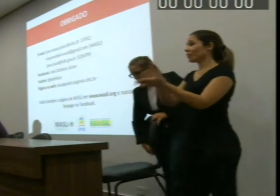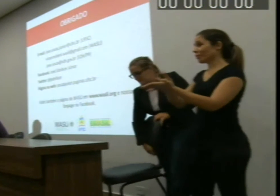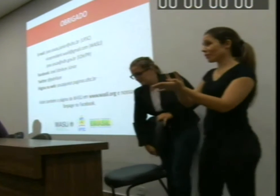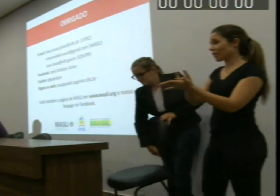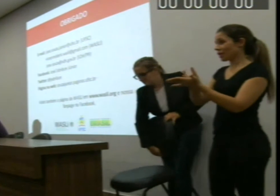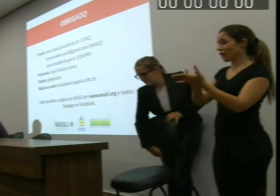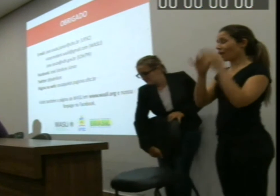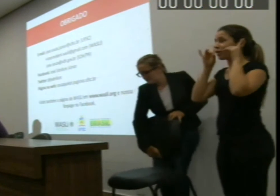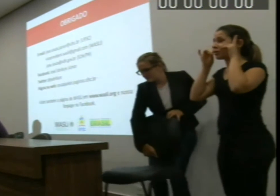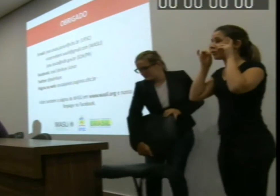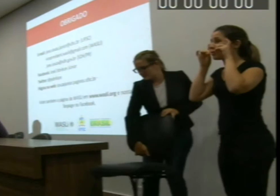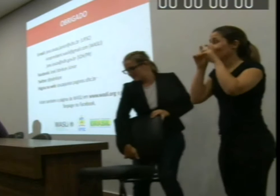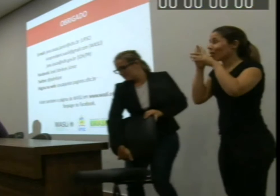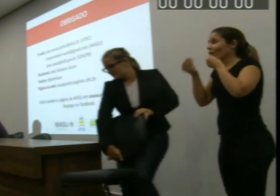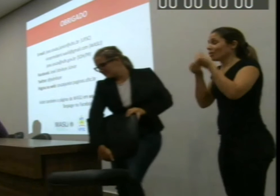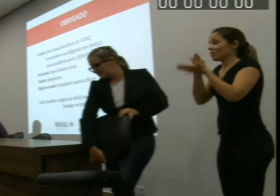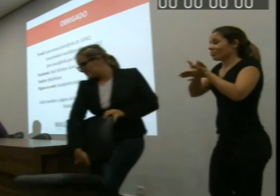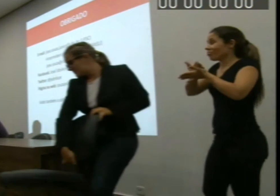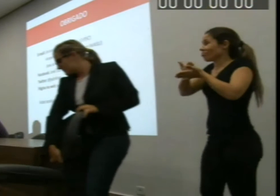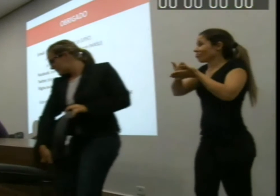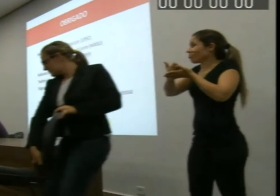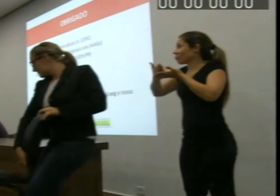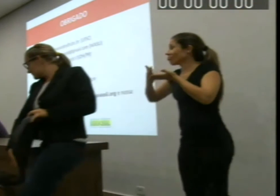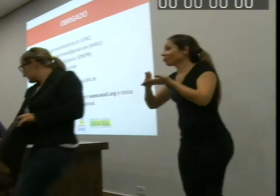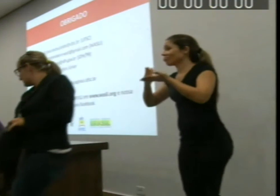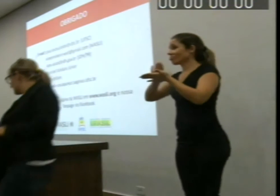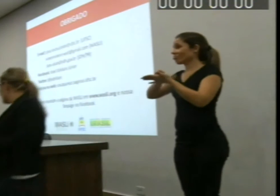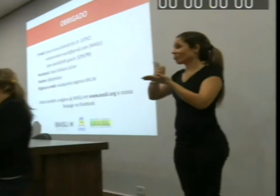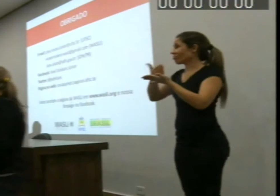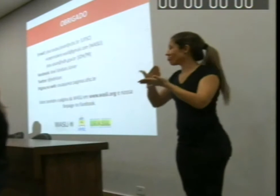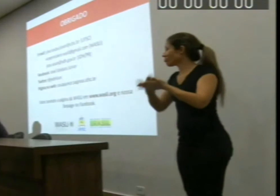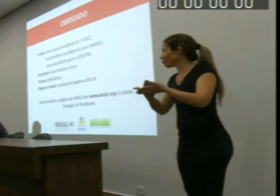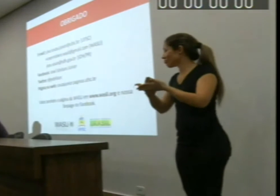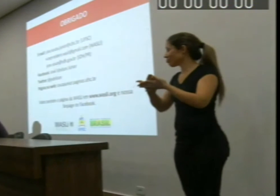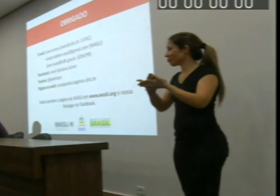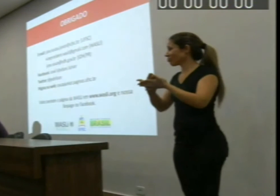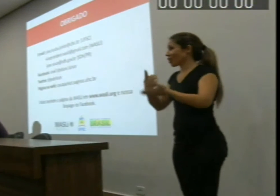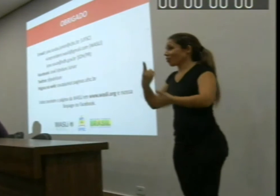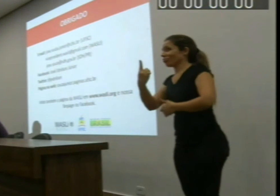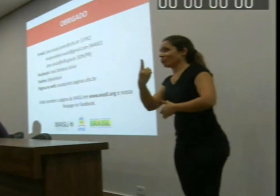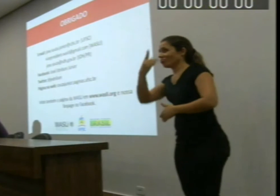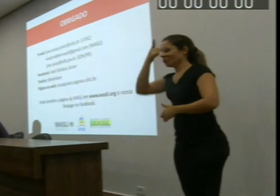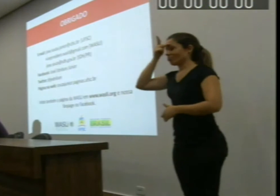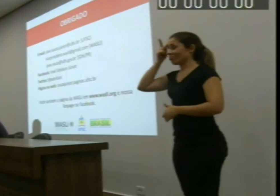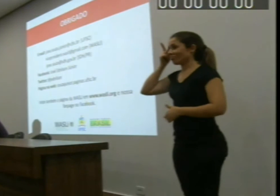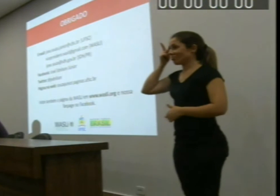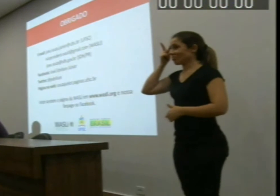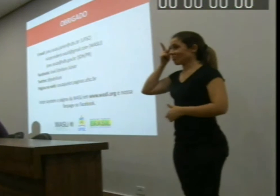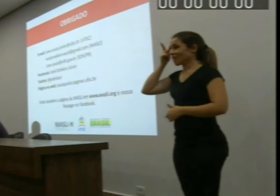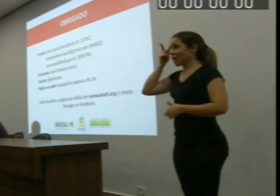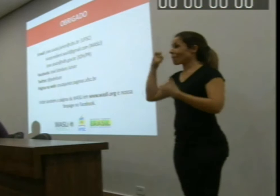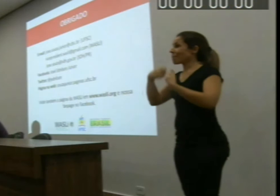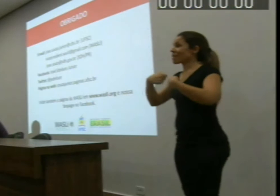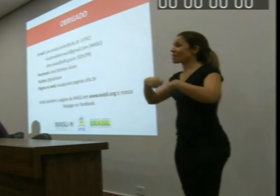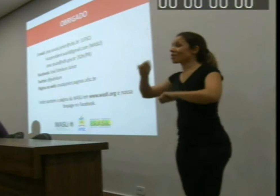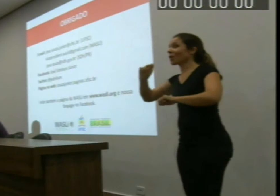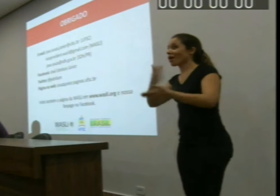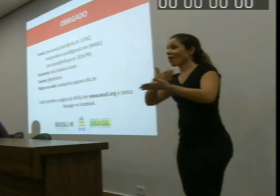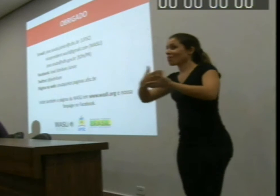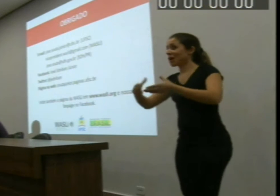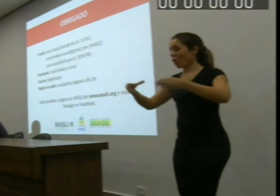você começar esse tipo de processo com um indivíduo você tem que começar em grupo